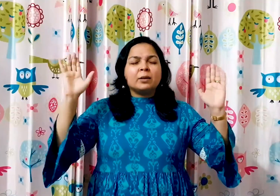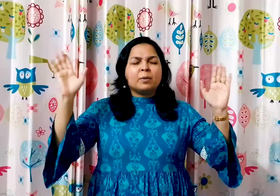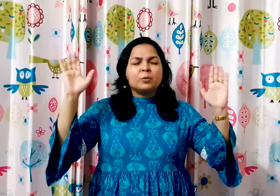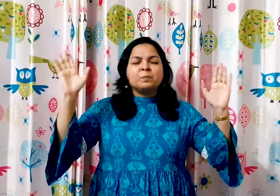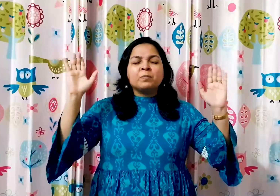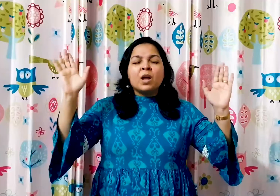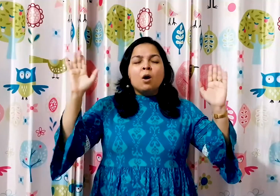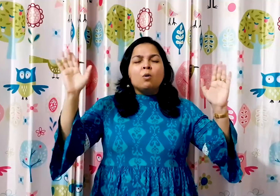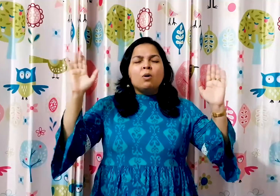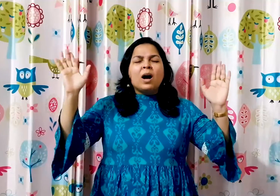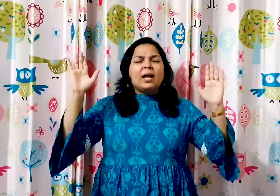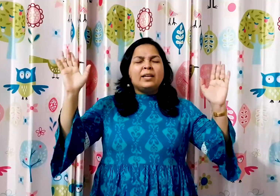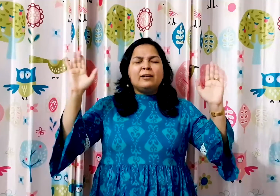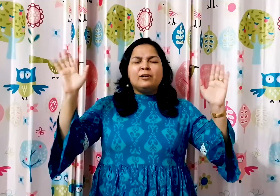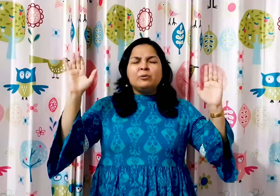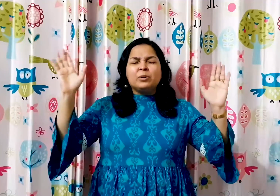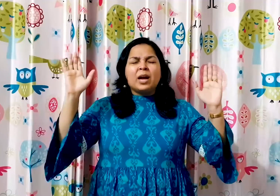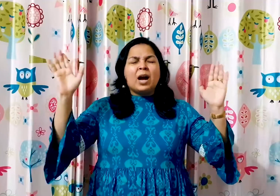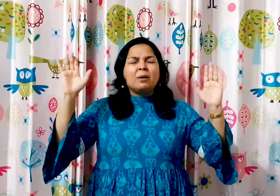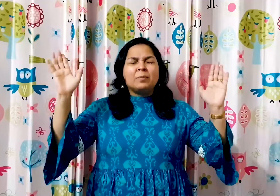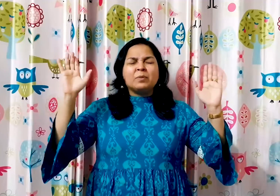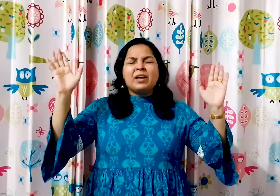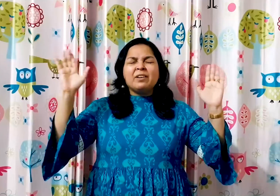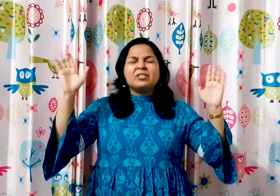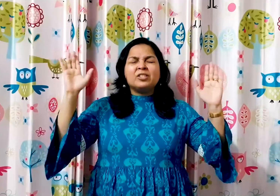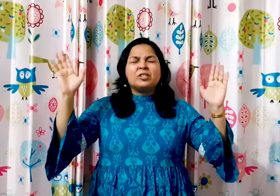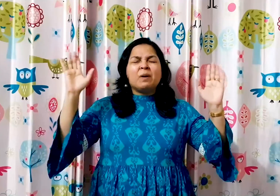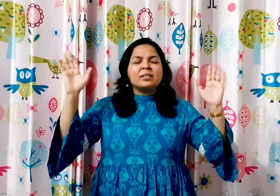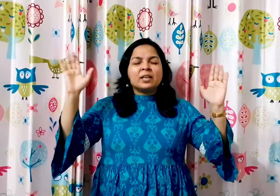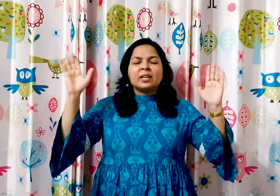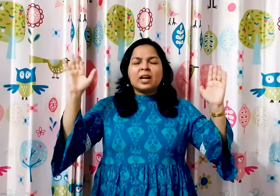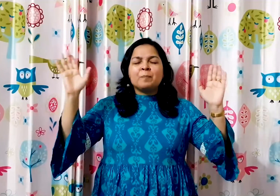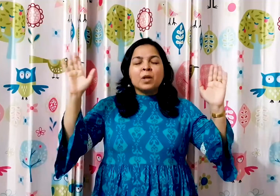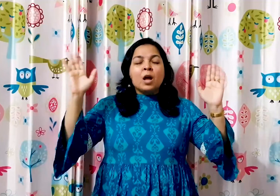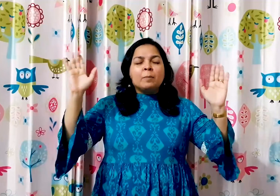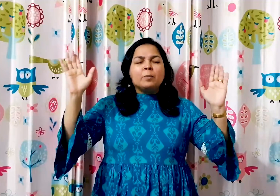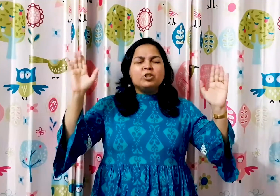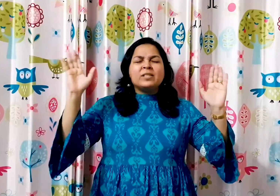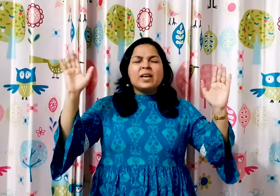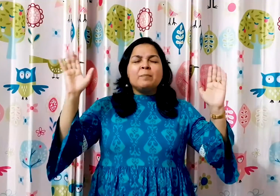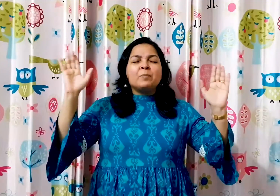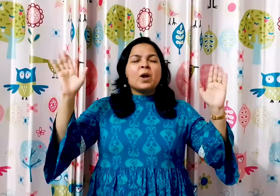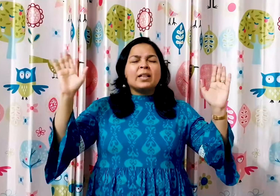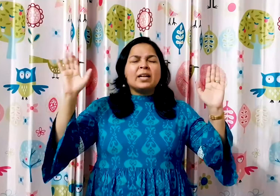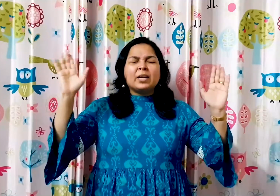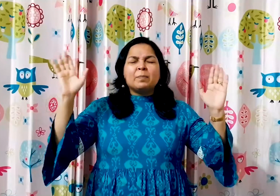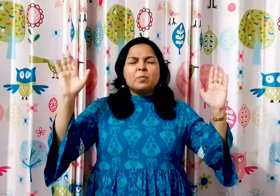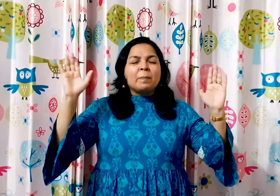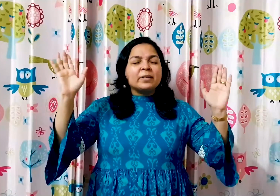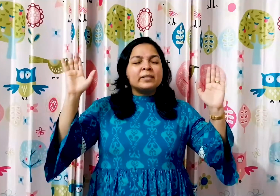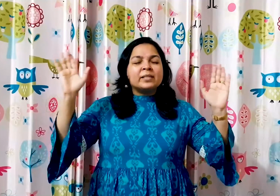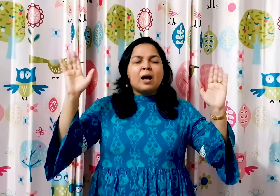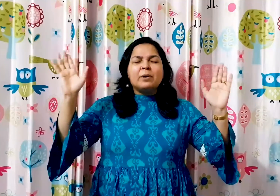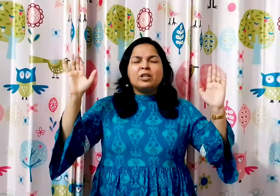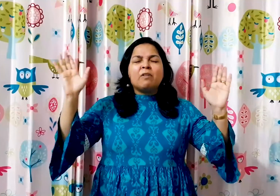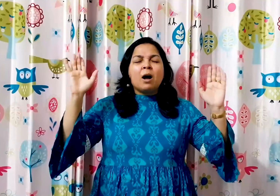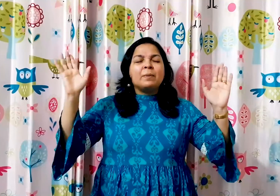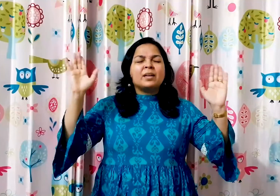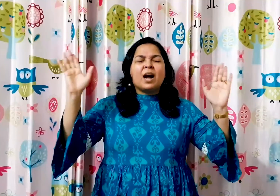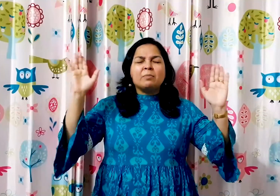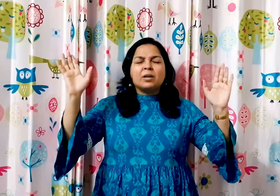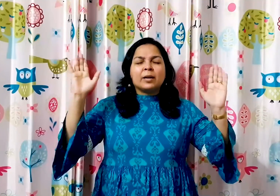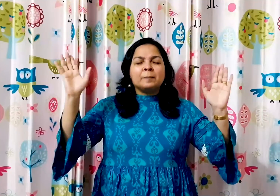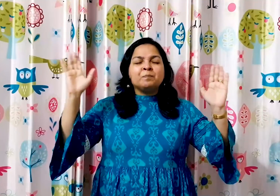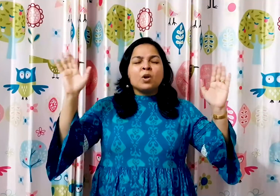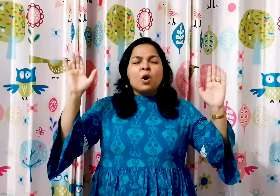धन्यवाद ओ हालेलुया हाँ दैवीय स्वास्थ्य कर प्रभु जैसे हम प्रार्थना करें प्रभु आपका सामर्थ्य वहां